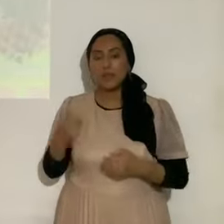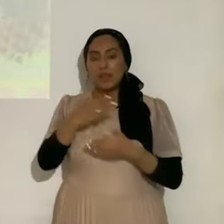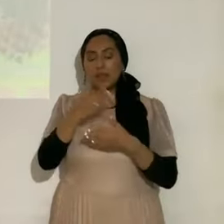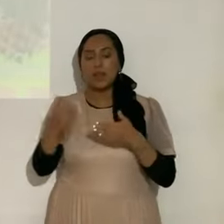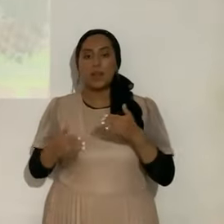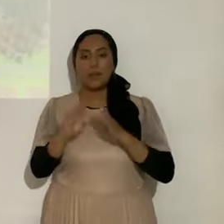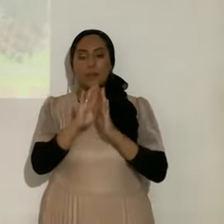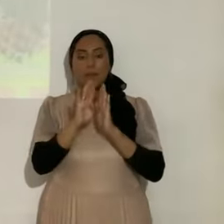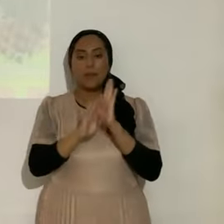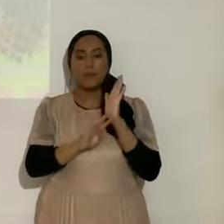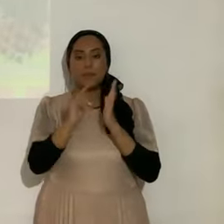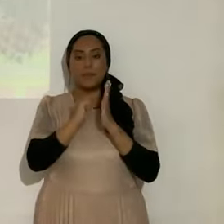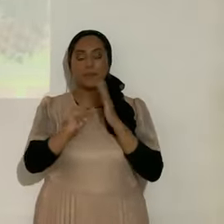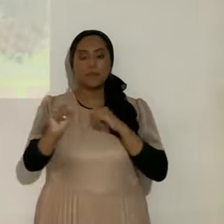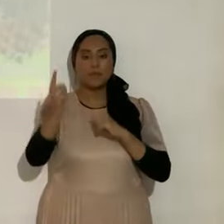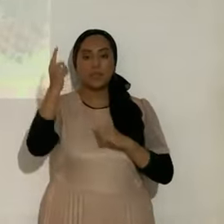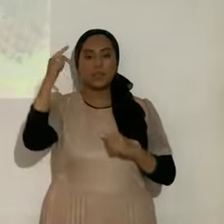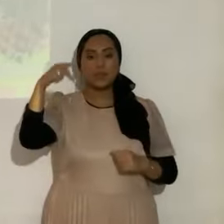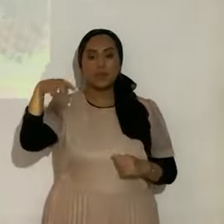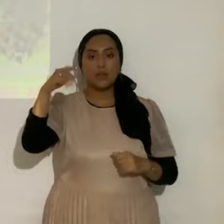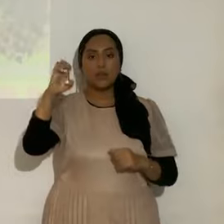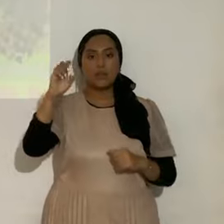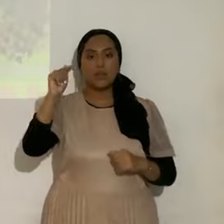cita, hermanos. Vamos a Primera de Pedro.